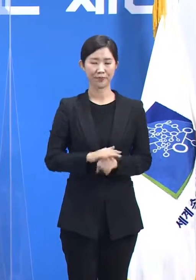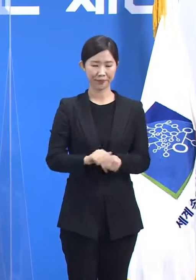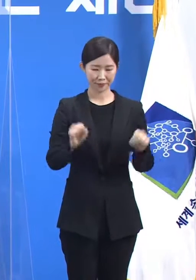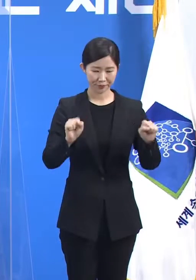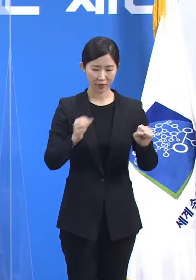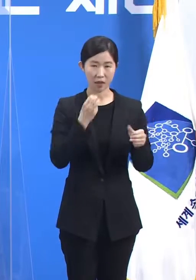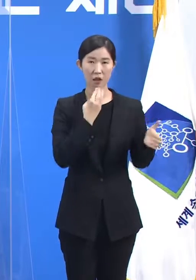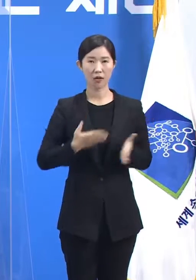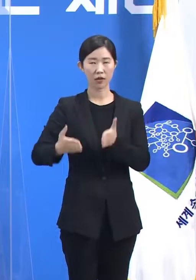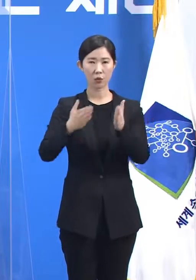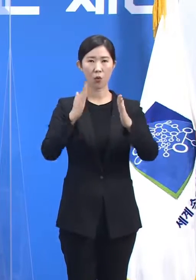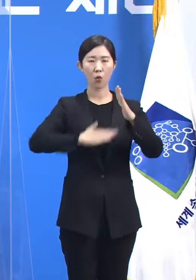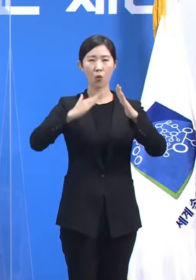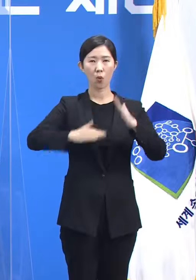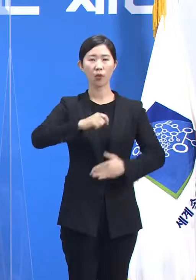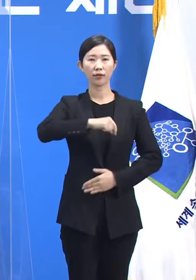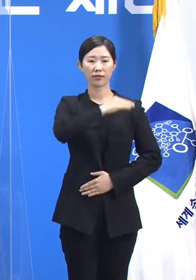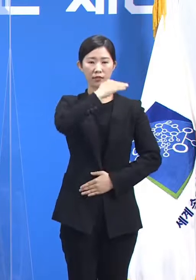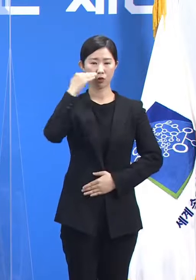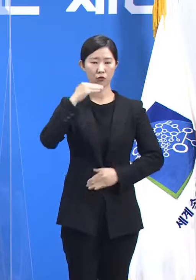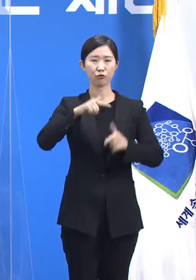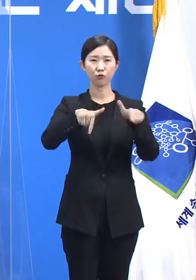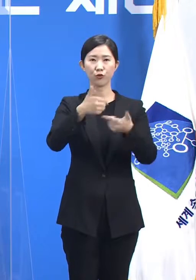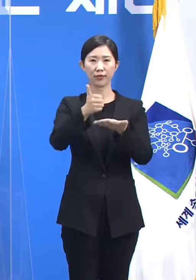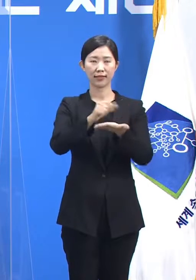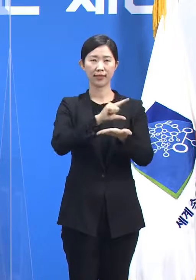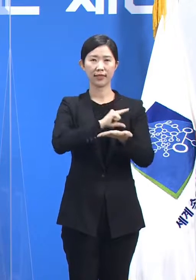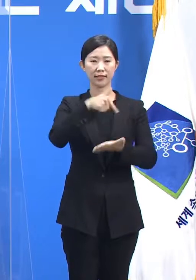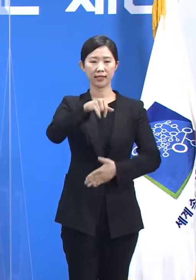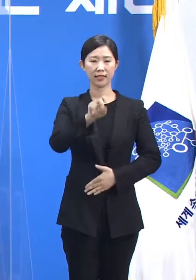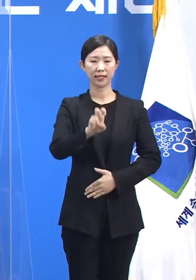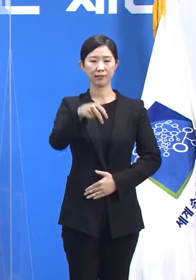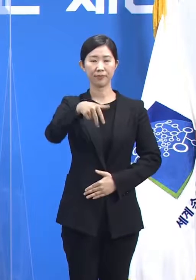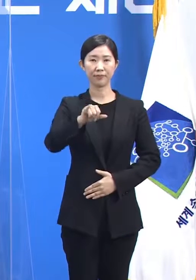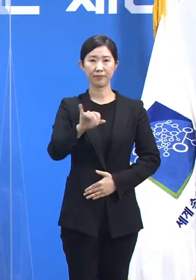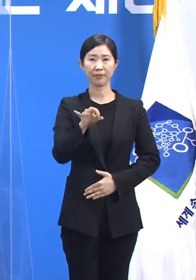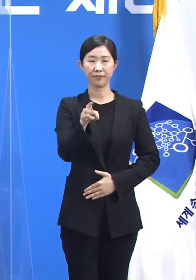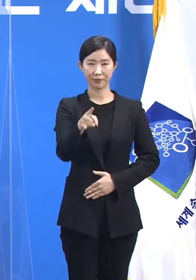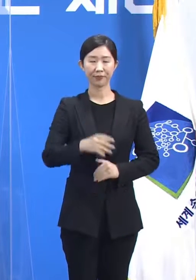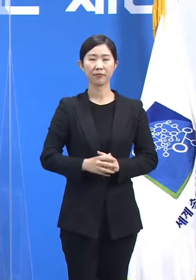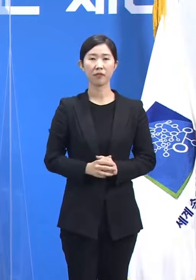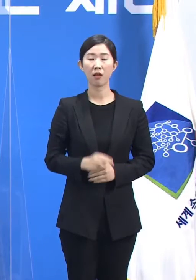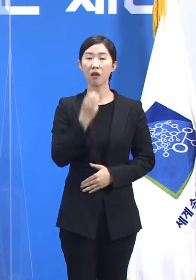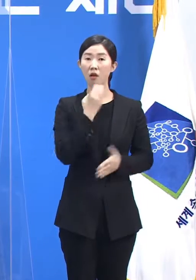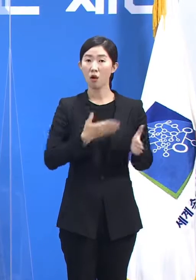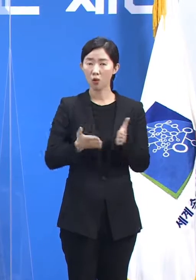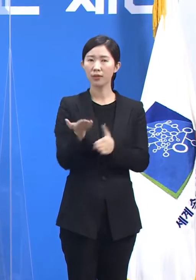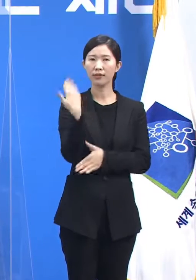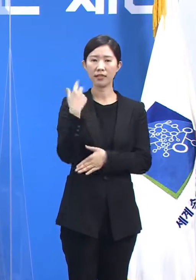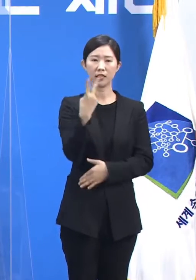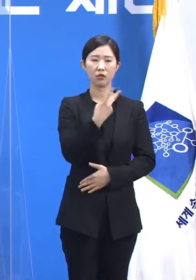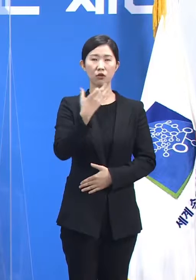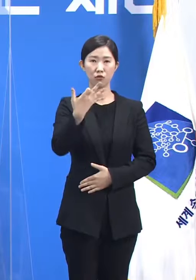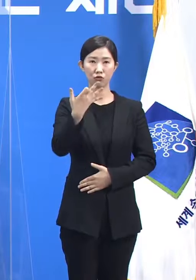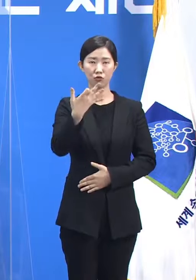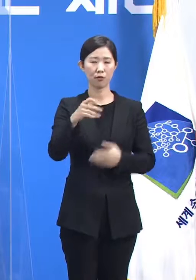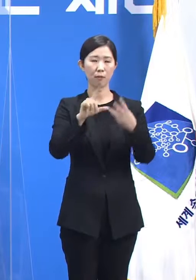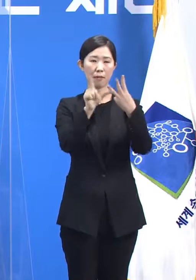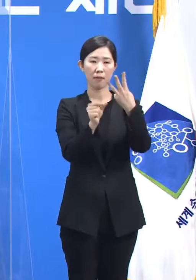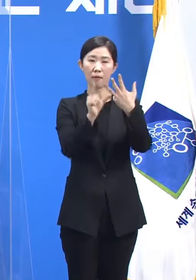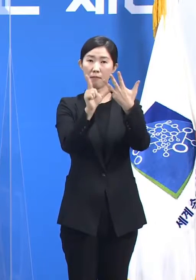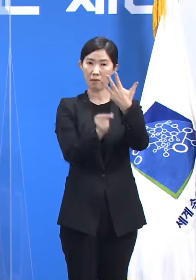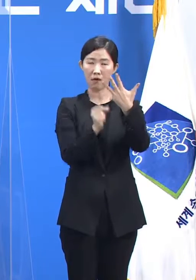인사드립니다. 경기도 공정국장 김지혜입니다. 경기도는 지난 2019년 8월에 경기도 프리랜서